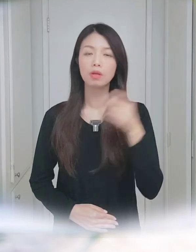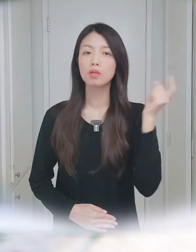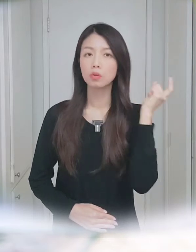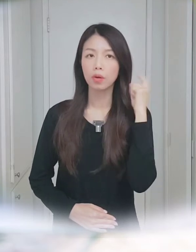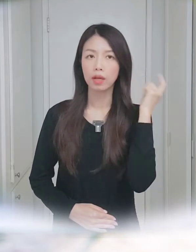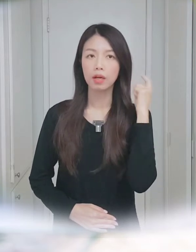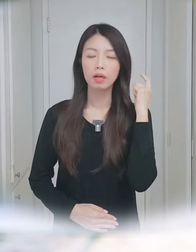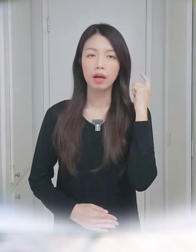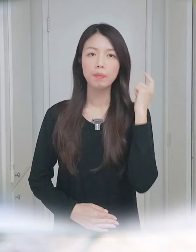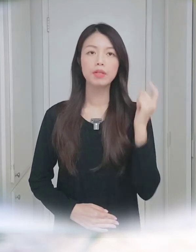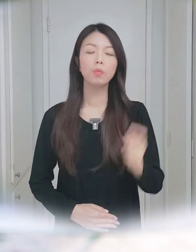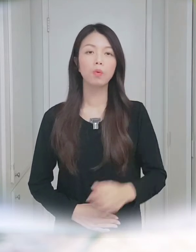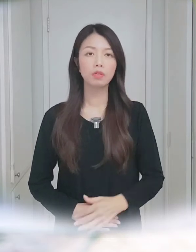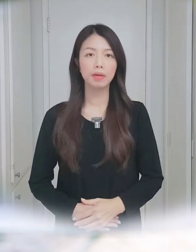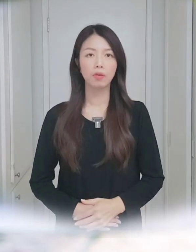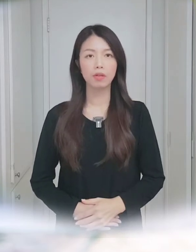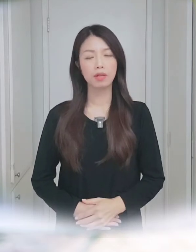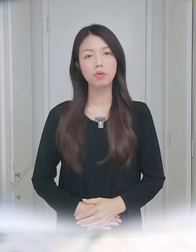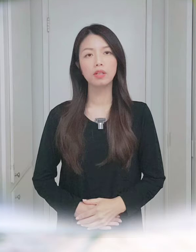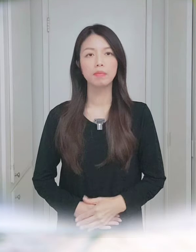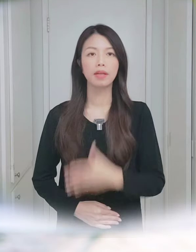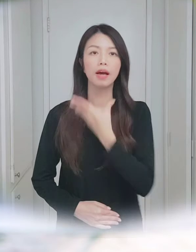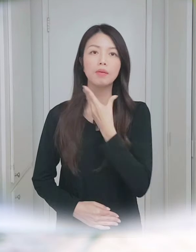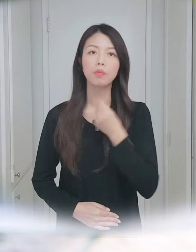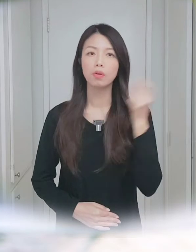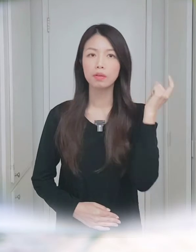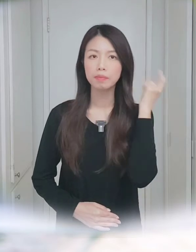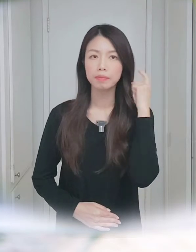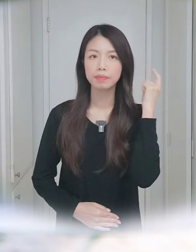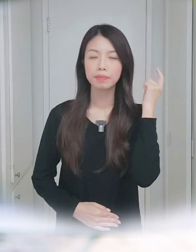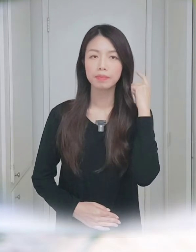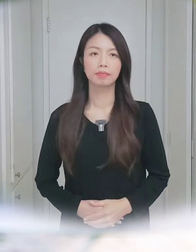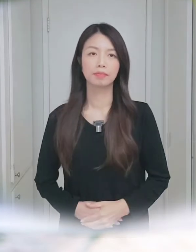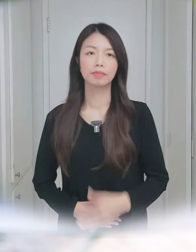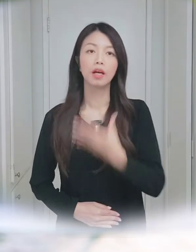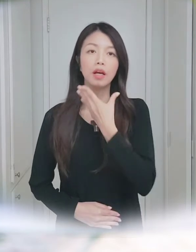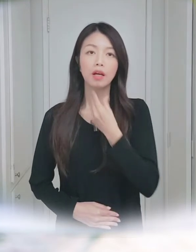복, 소리. 합해서 복음이라고 한 뜻의 수어가 됩니다.